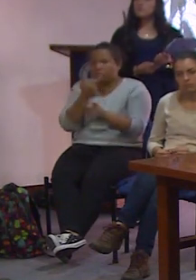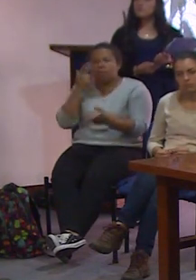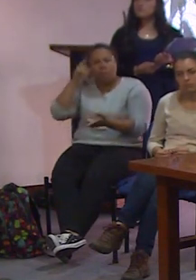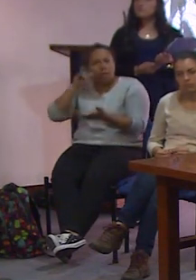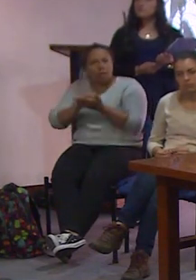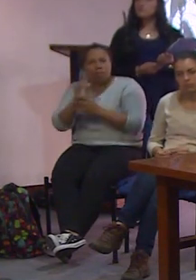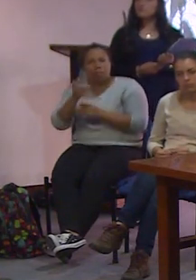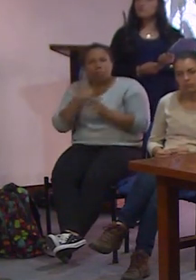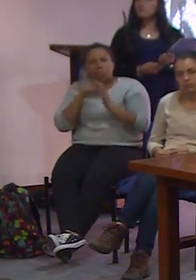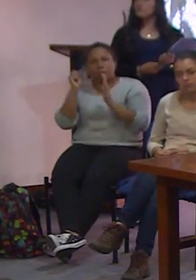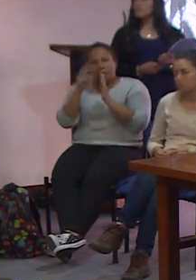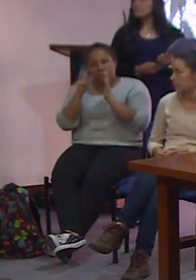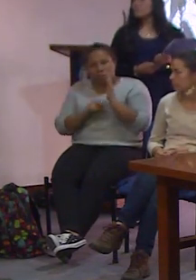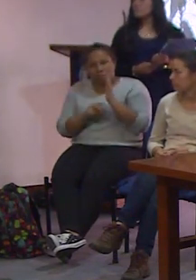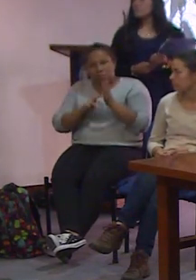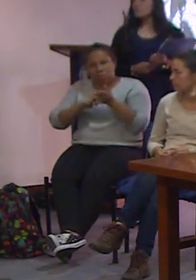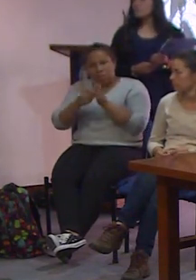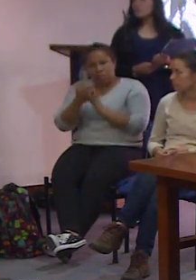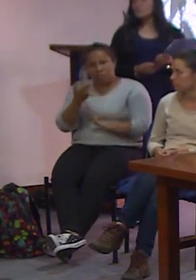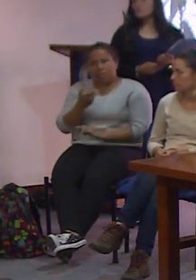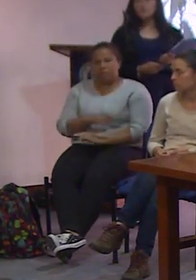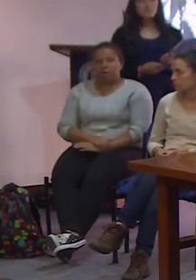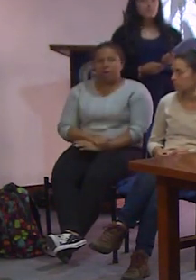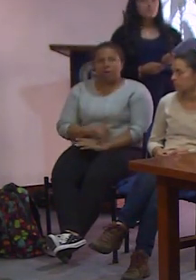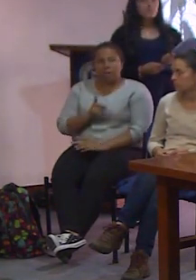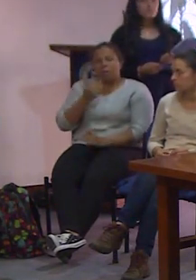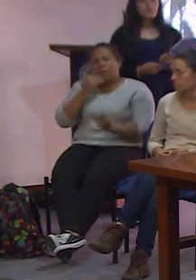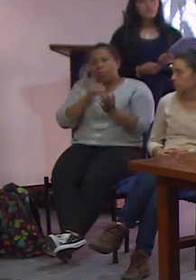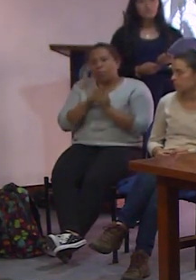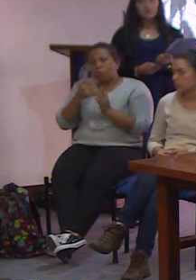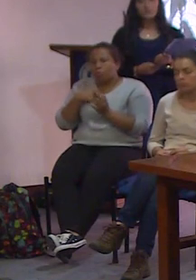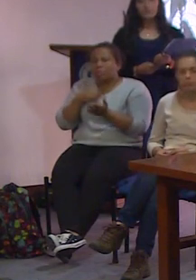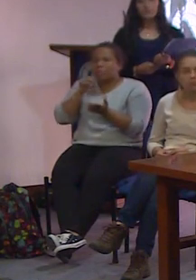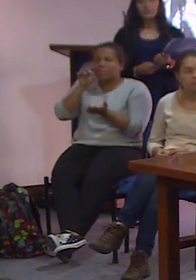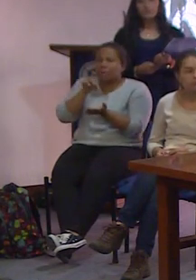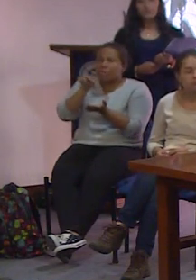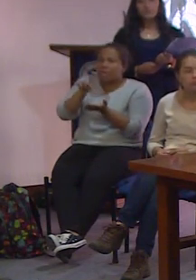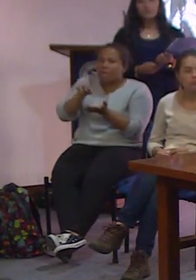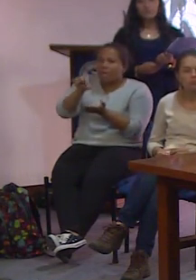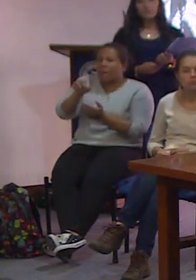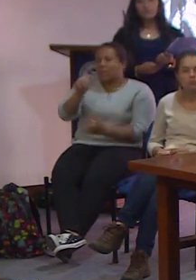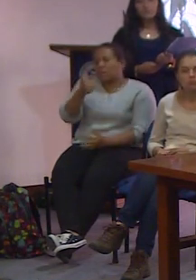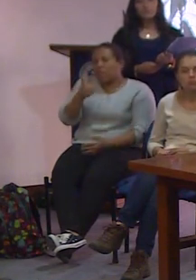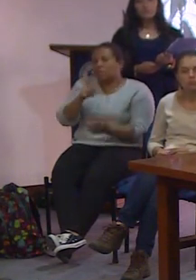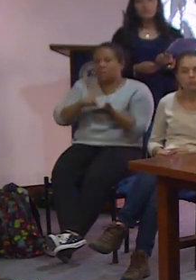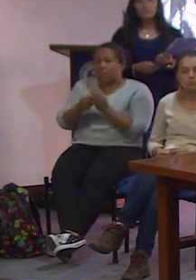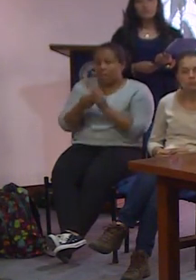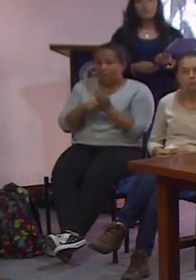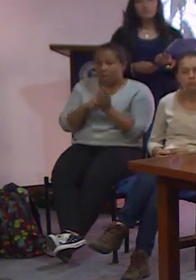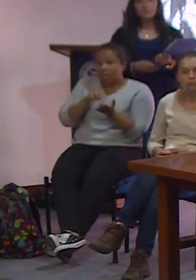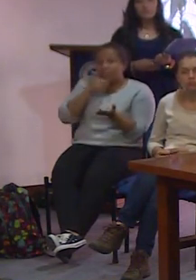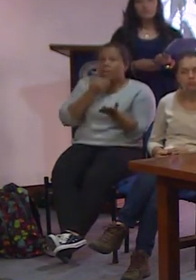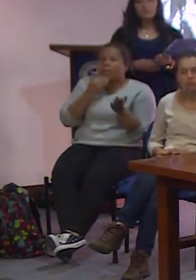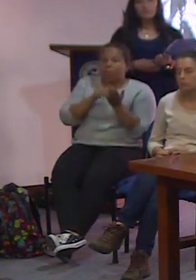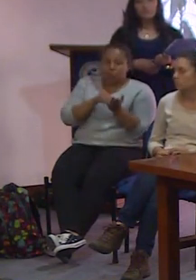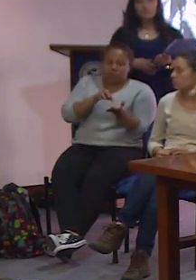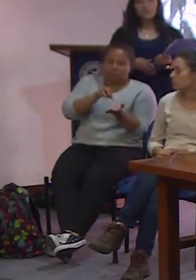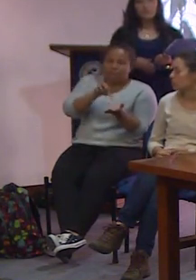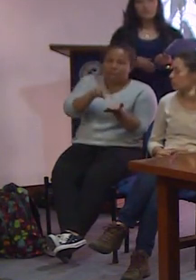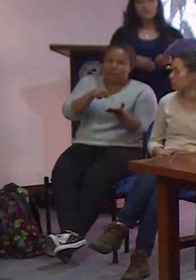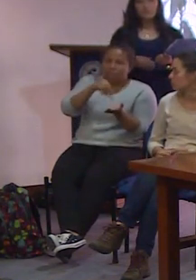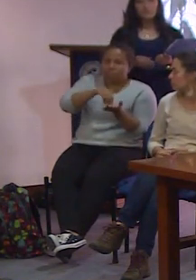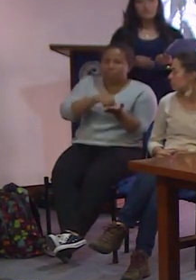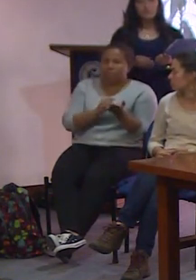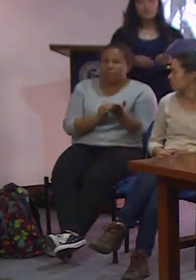precisamente son cosas que si uno siembra 10 semillitas, no todas van a salir igual al mismo tiempo, entonces creo que va a